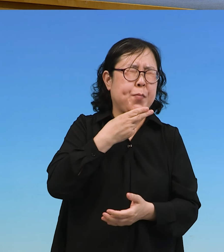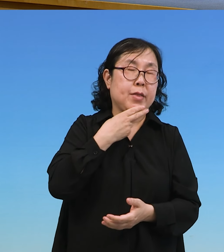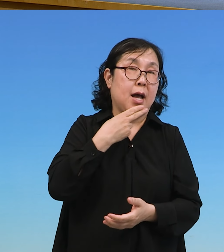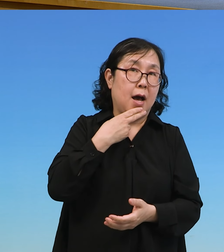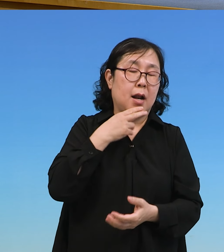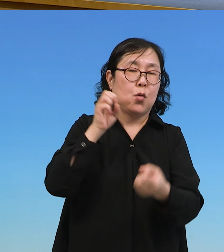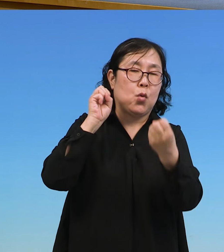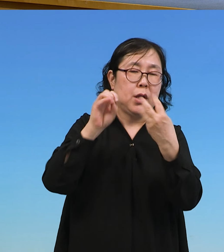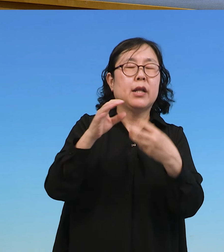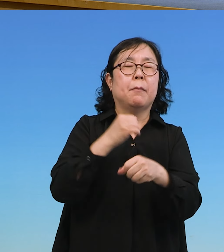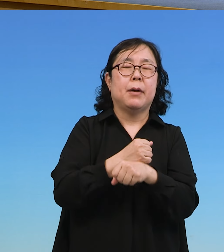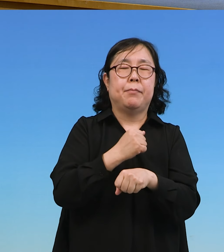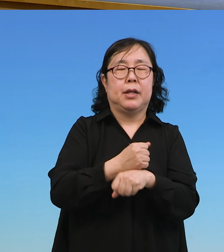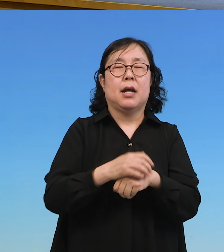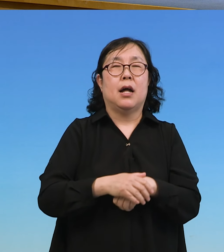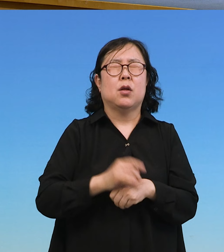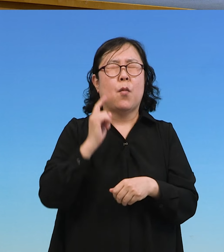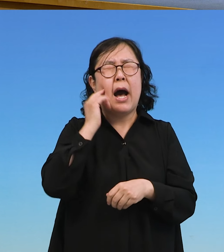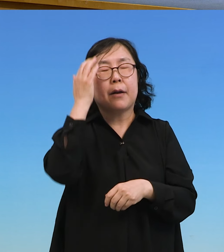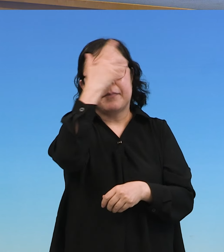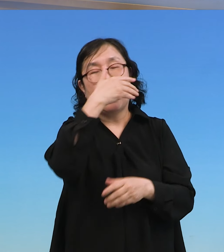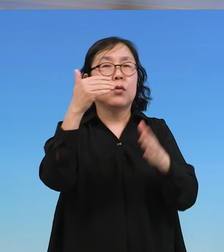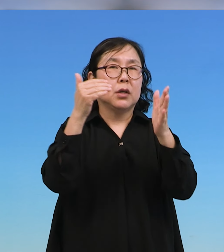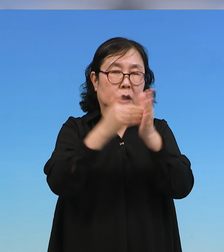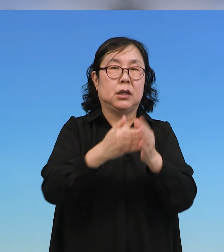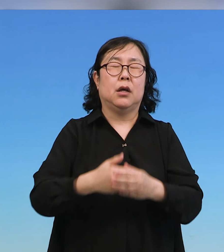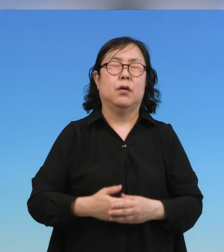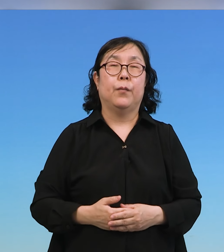아름다운 매듭입니까?